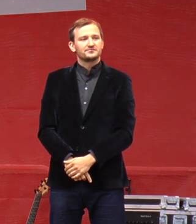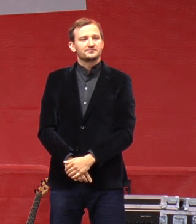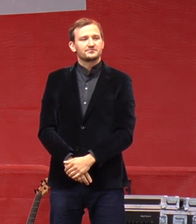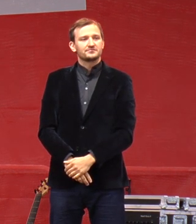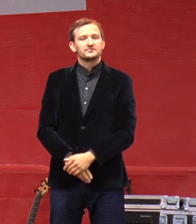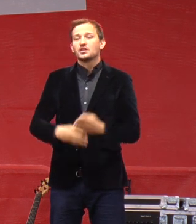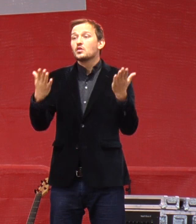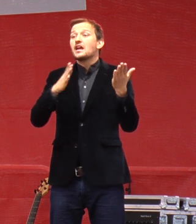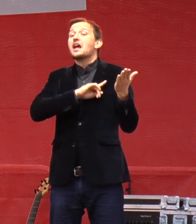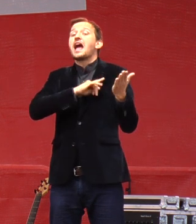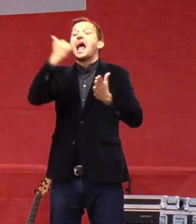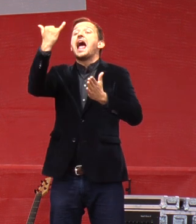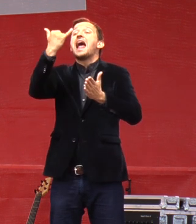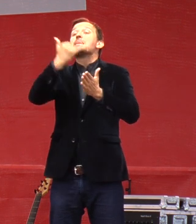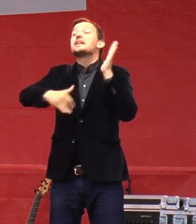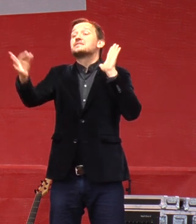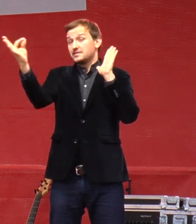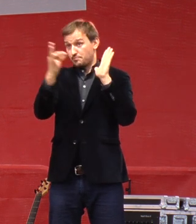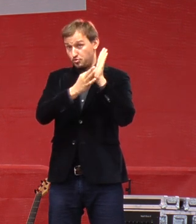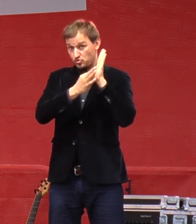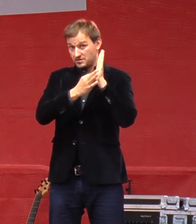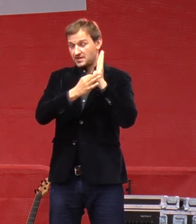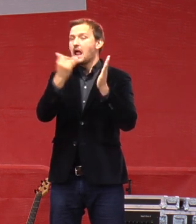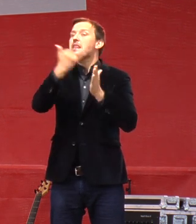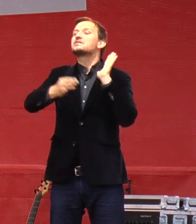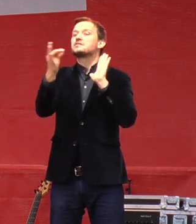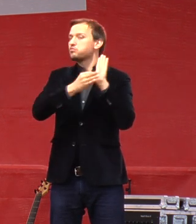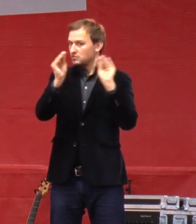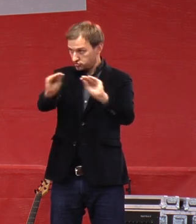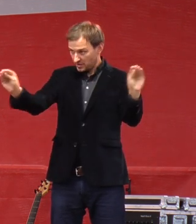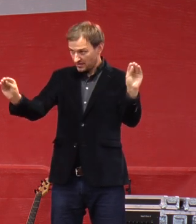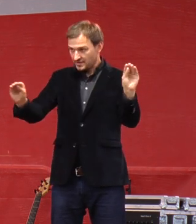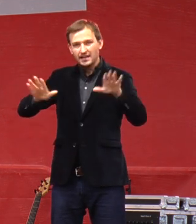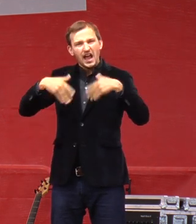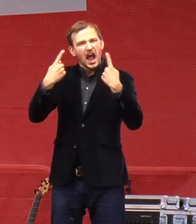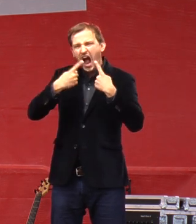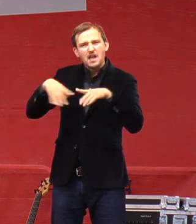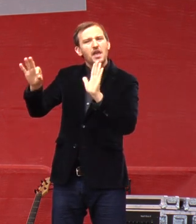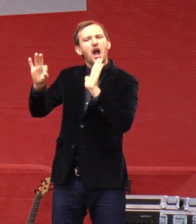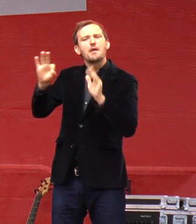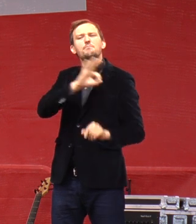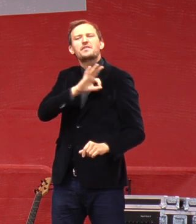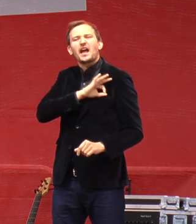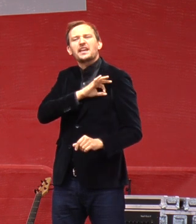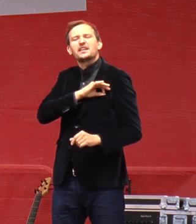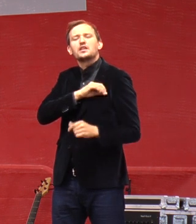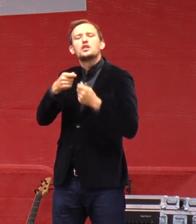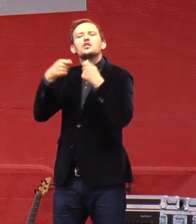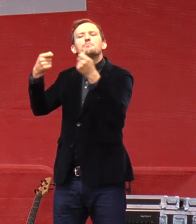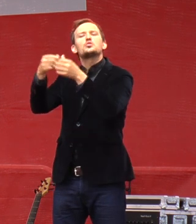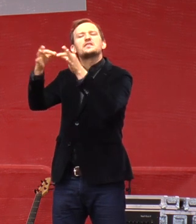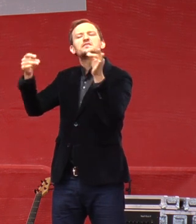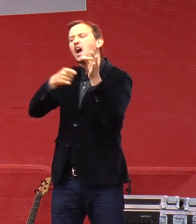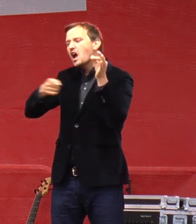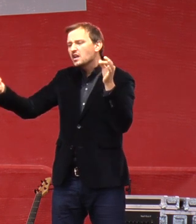Und um ein letztes Argument zu nennen, was man gar nicht oft genug sagen kann. Alle anderen Parteien im Bundestag und auch die AfD